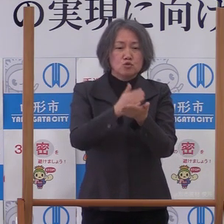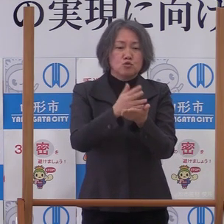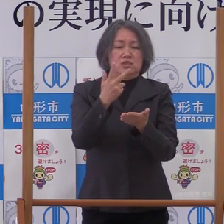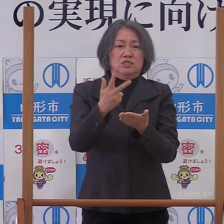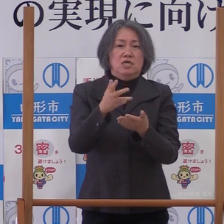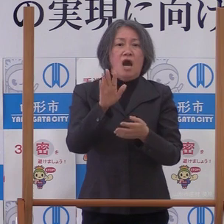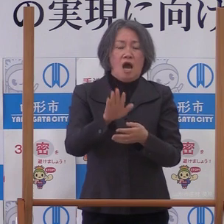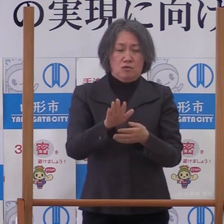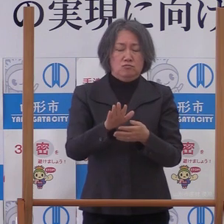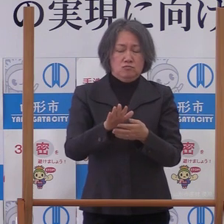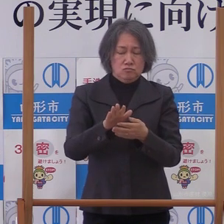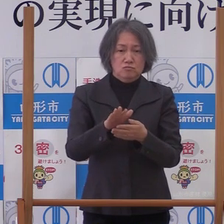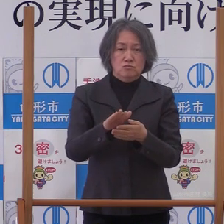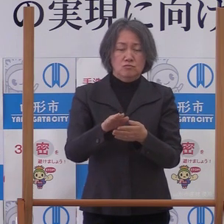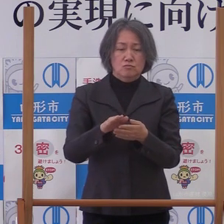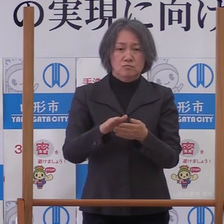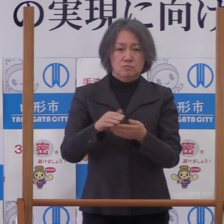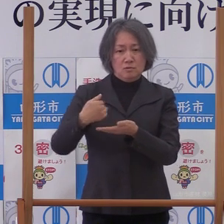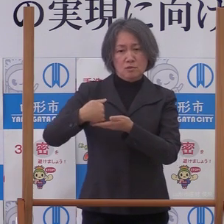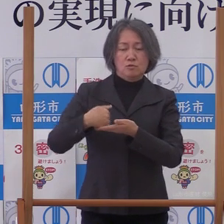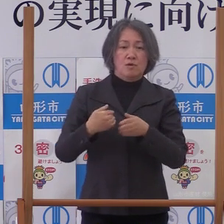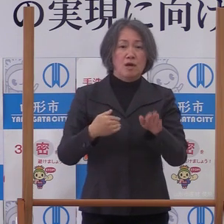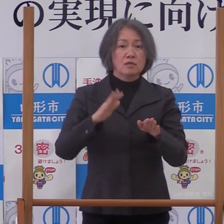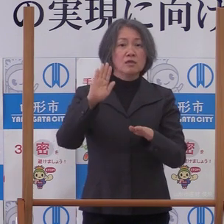拡大の目安とかはありますか。